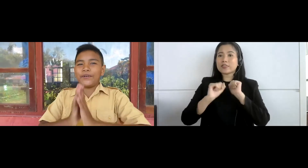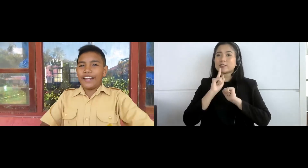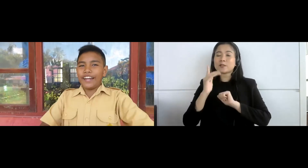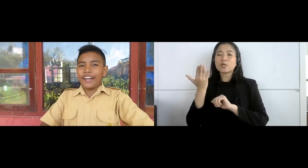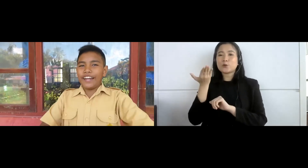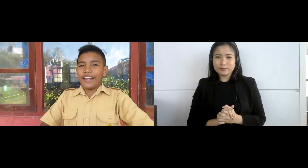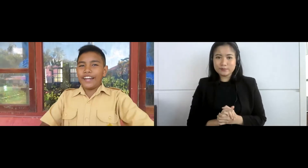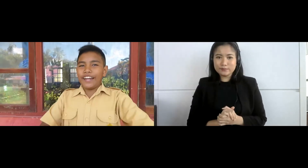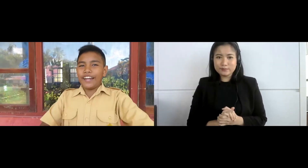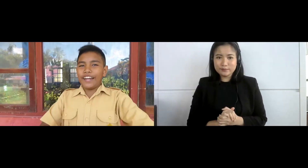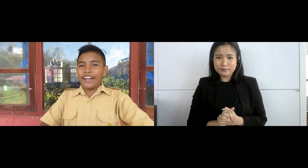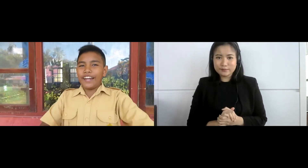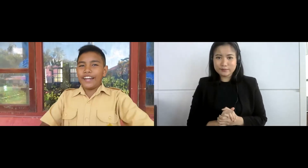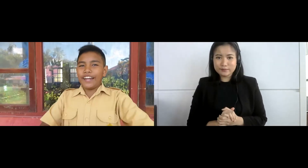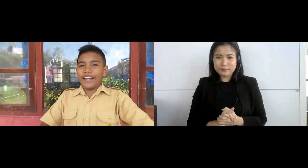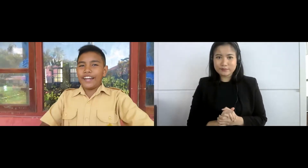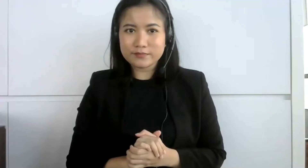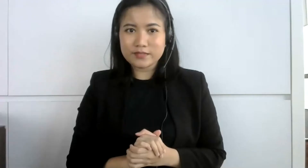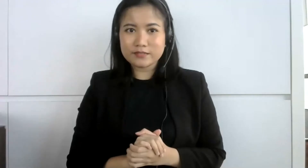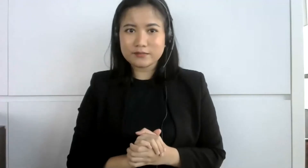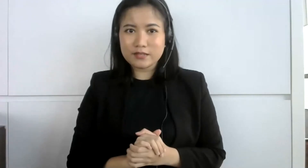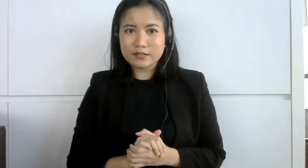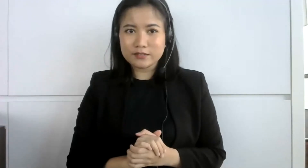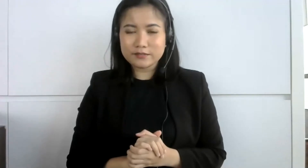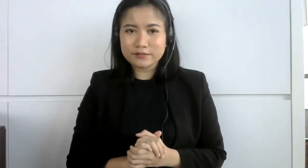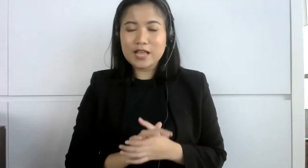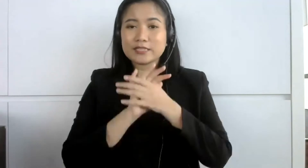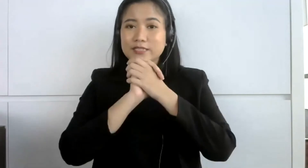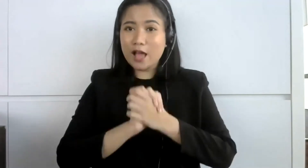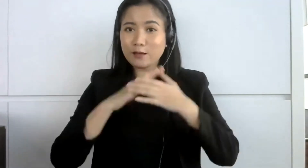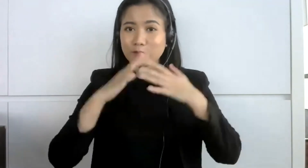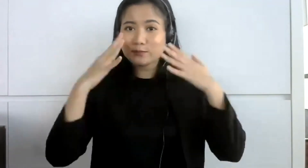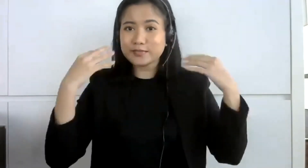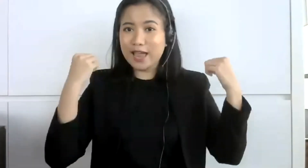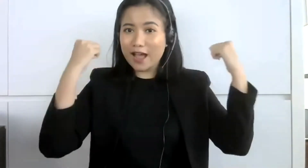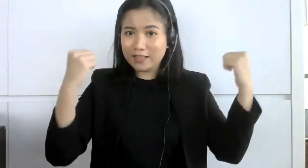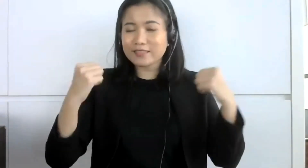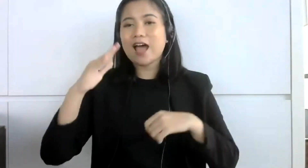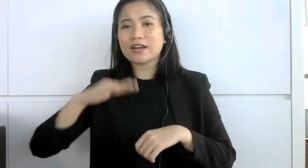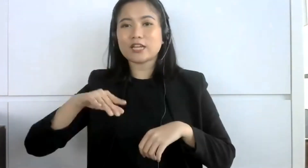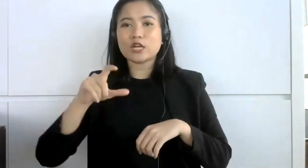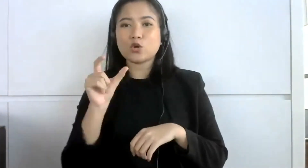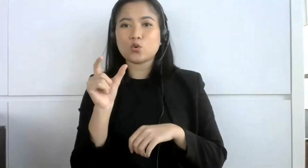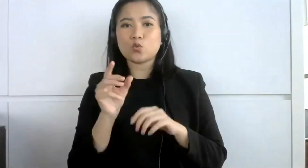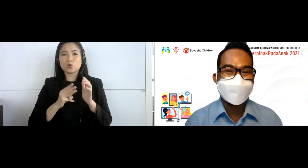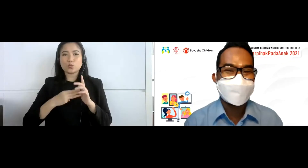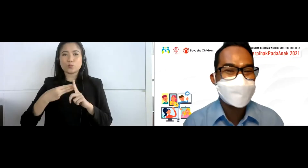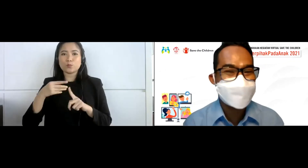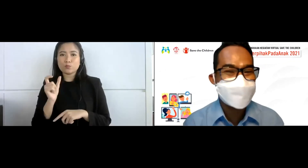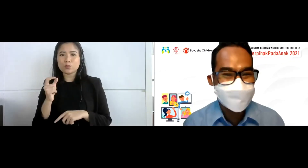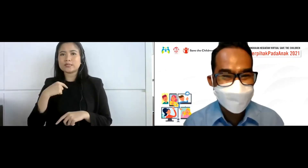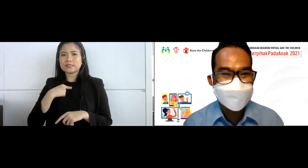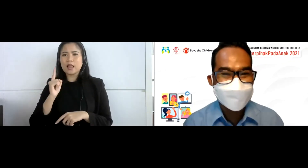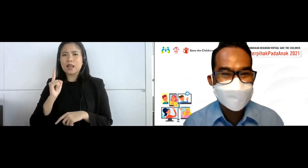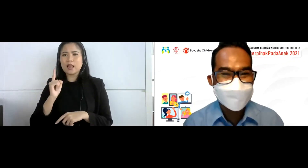Salam corona. Salam sehat, Ade Umbu. Saya lebih senang bermain daripada belajar. Mungkin itu yang dirasakan anak-anak